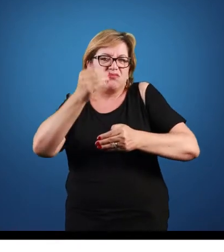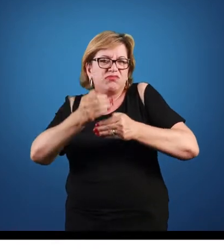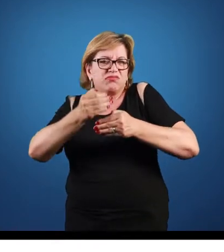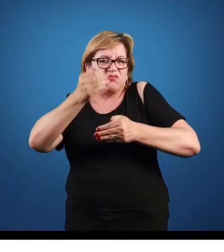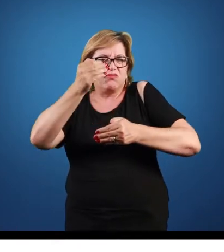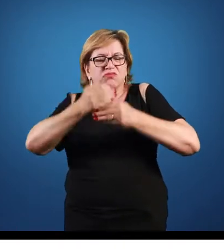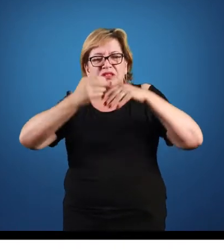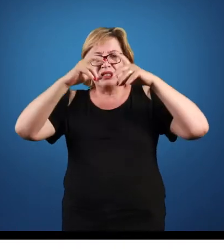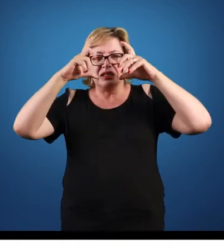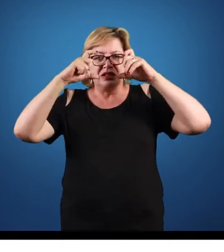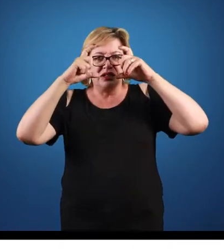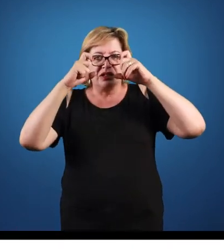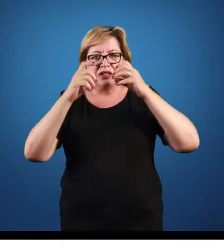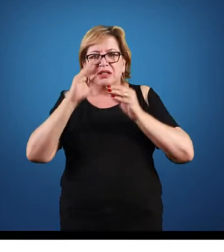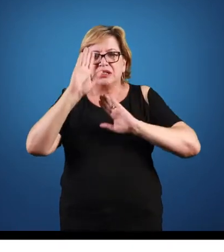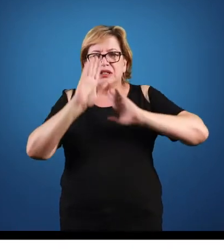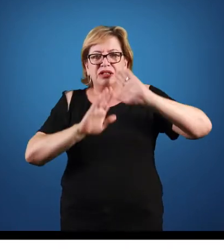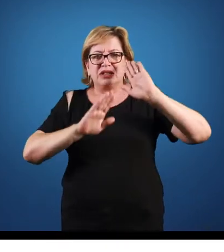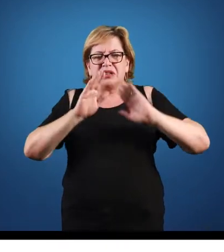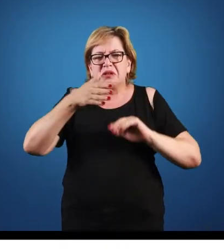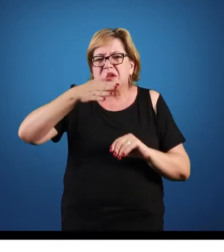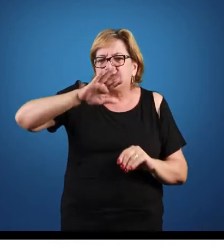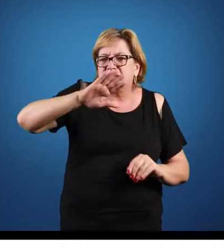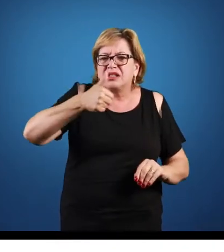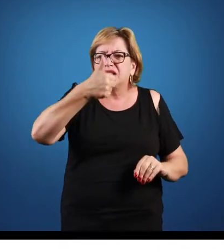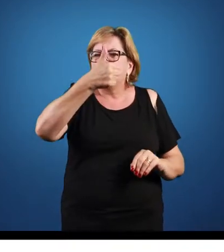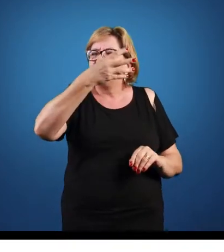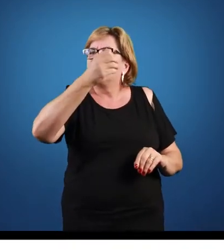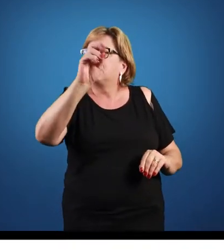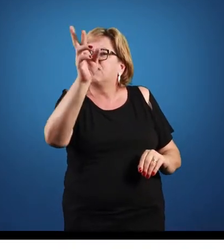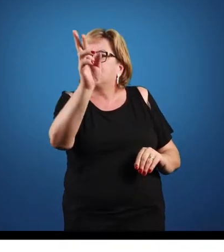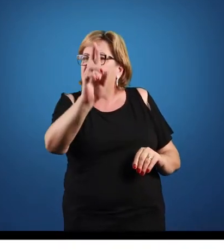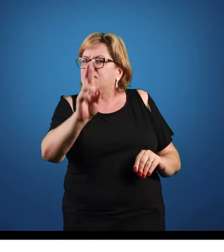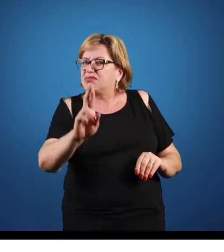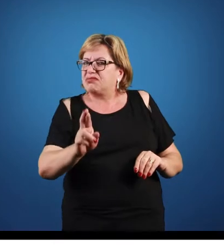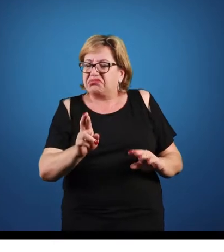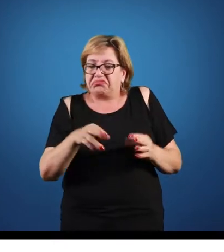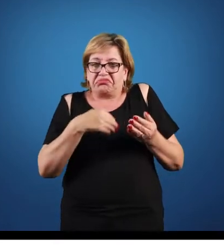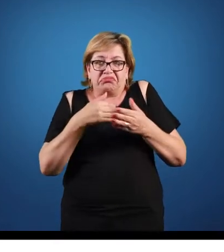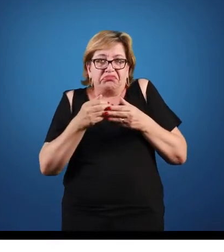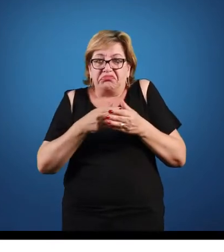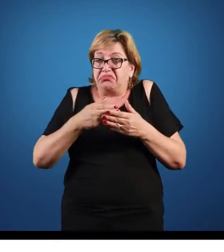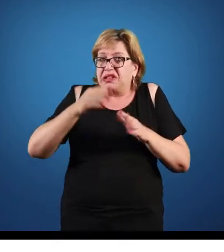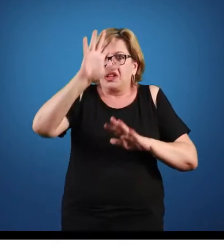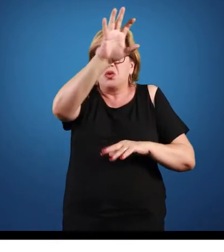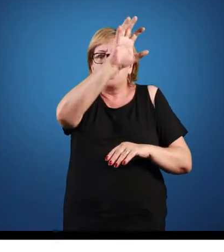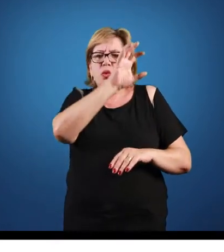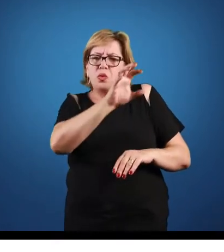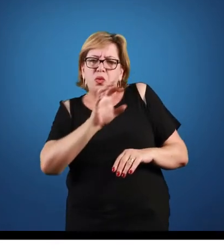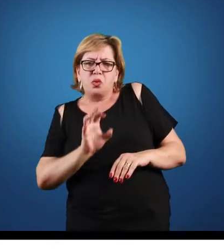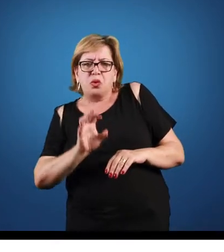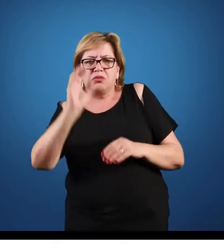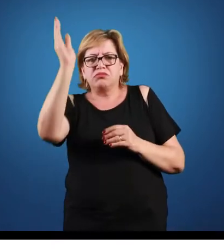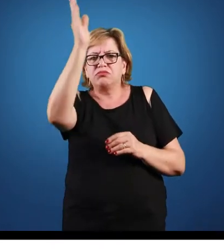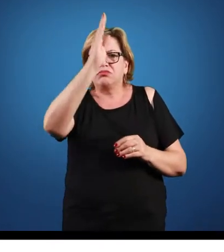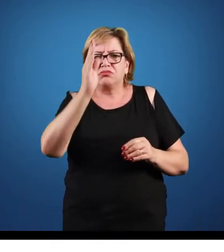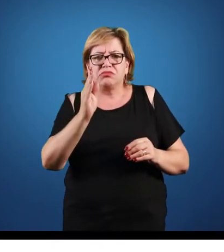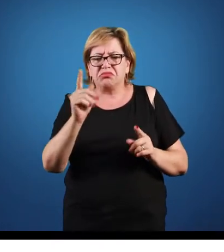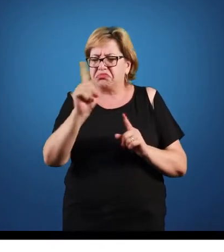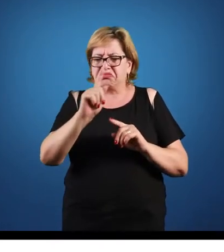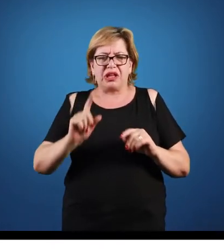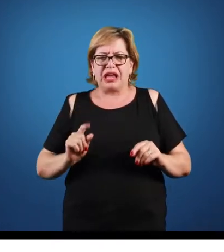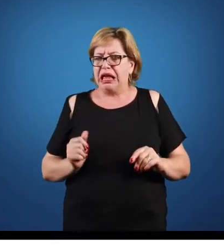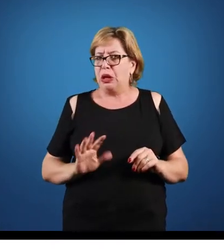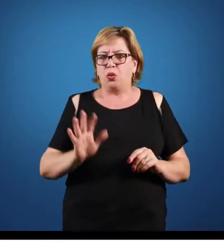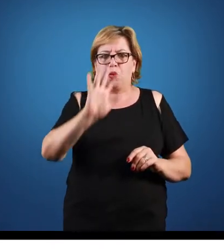é ele costuma custar em torno de 10 reais dependendo da região do brasil que você está mas é mais ou menos isso e não vai custar muito